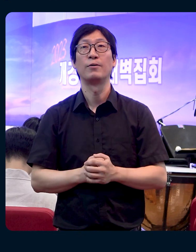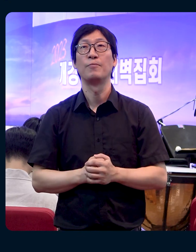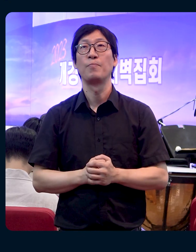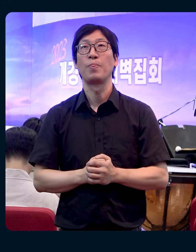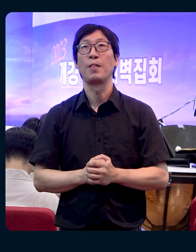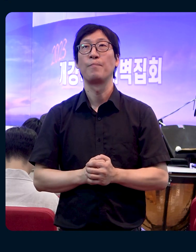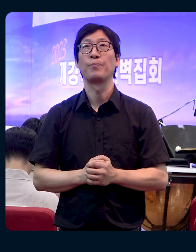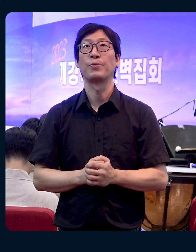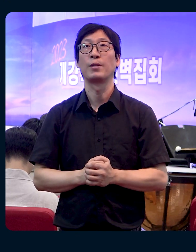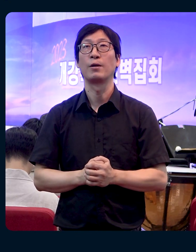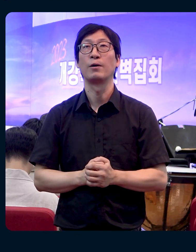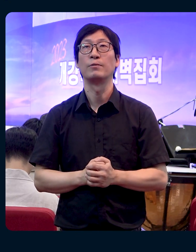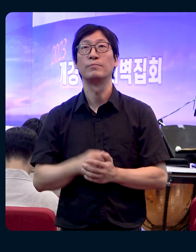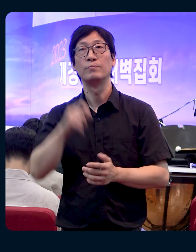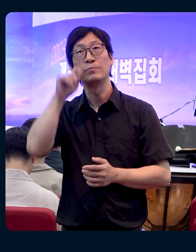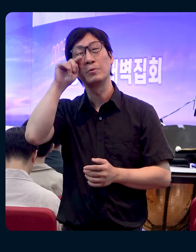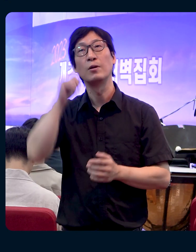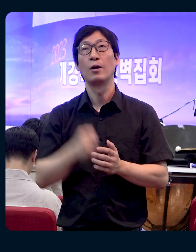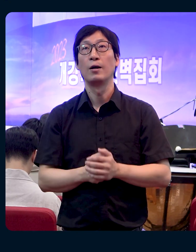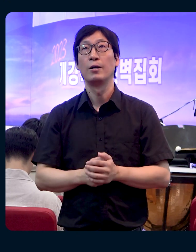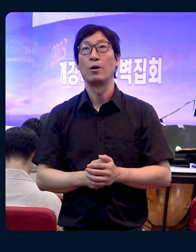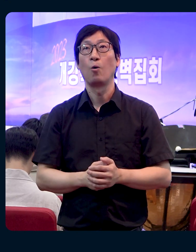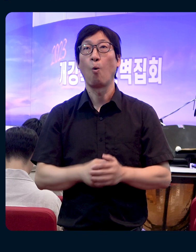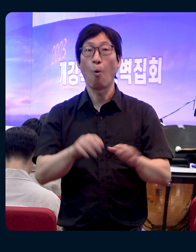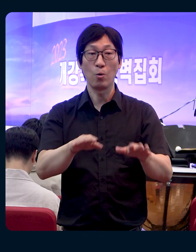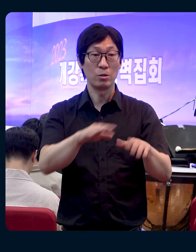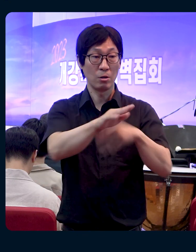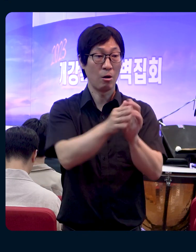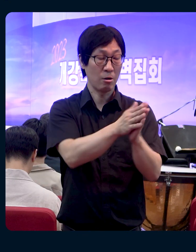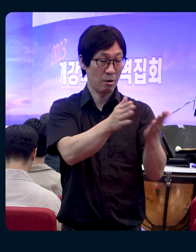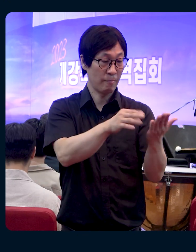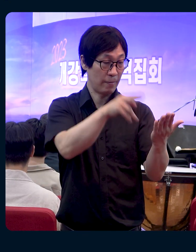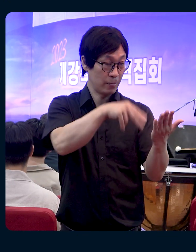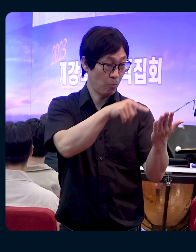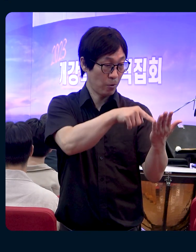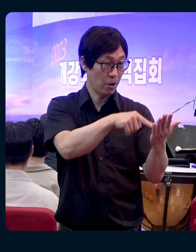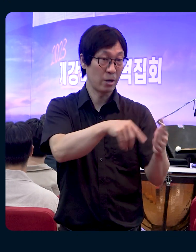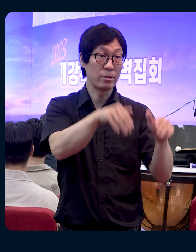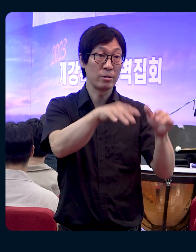오늘 말씀의 첫 번째 부분에서 종들아 라고 시작하고 있어요. 종들아.